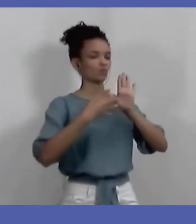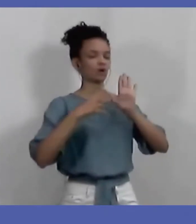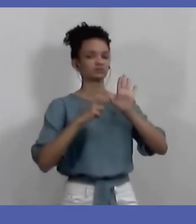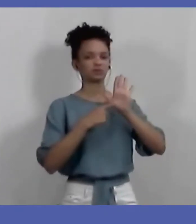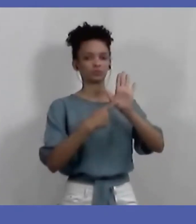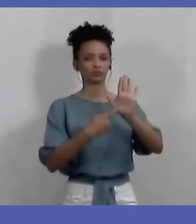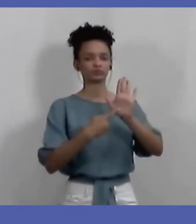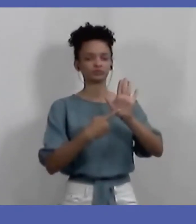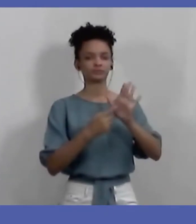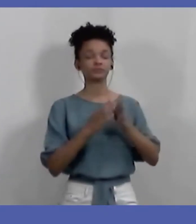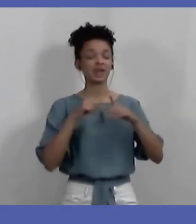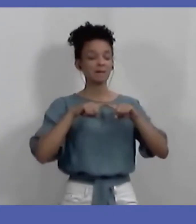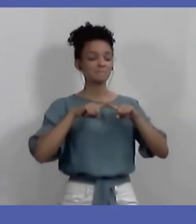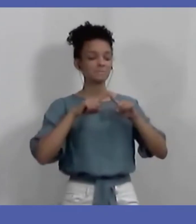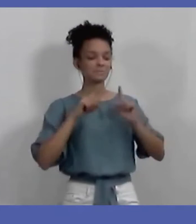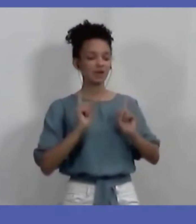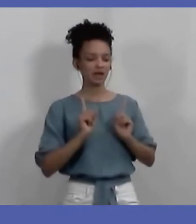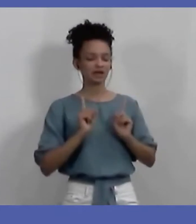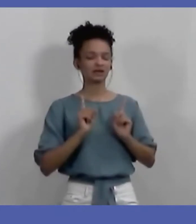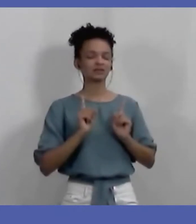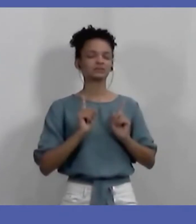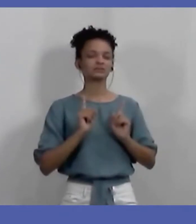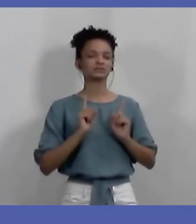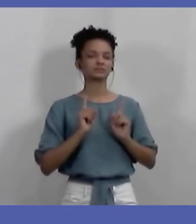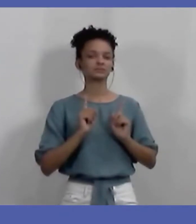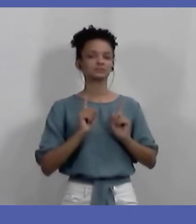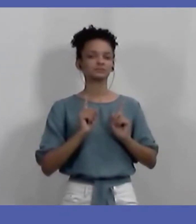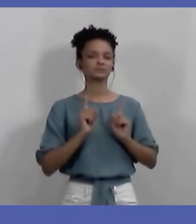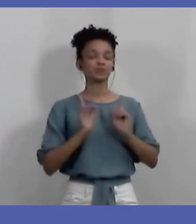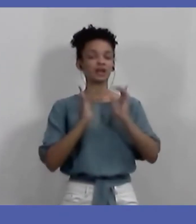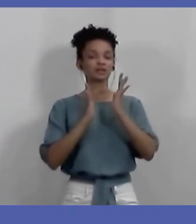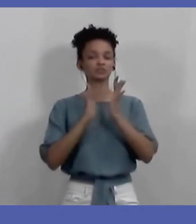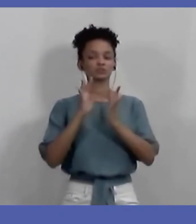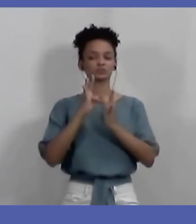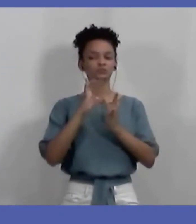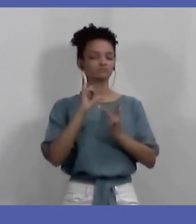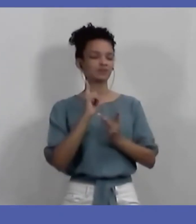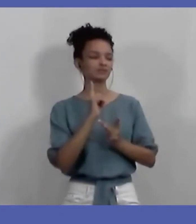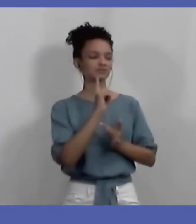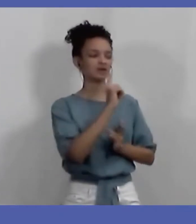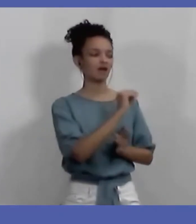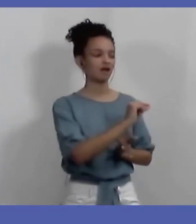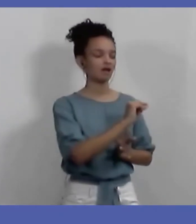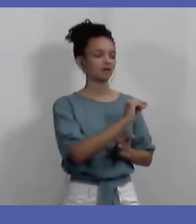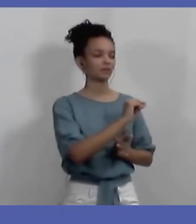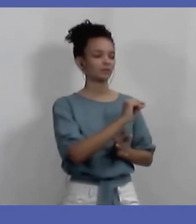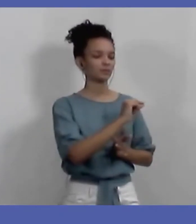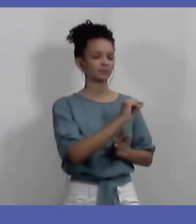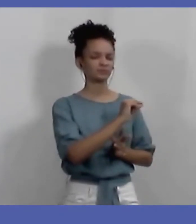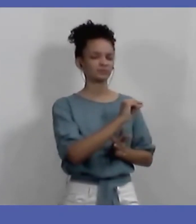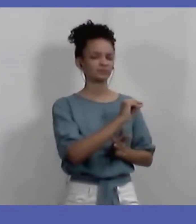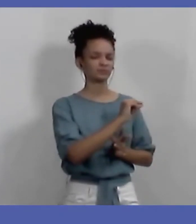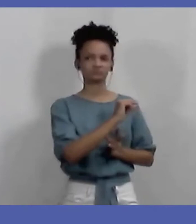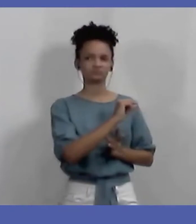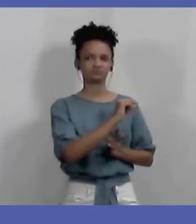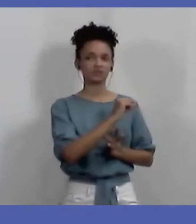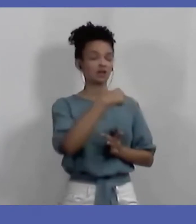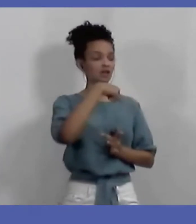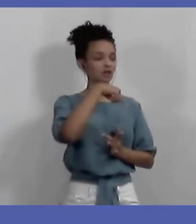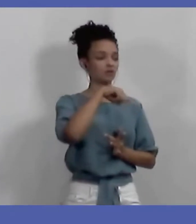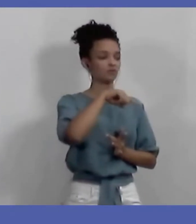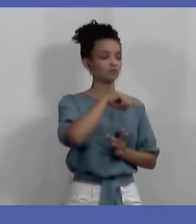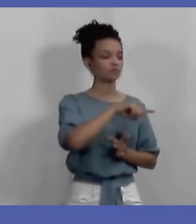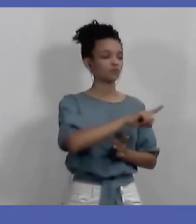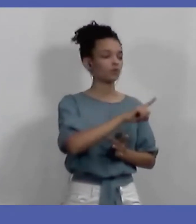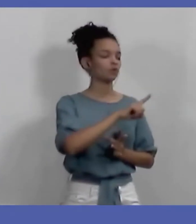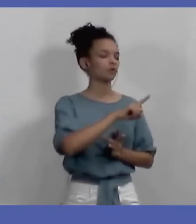mas tendo ele saído, entrou a propalar muitas coisas e a divulgar a